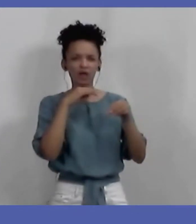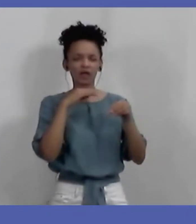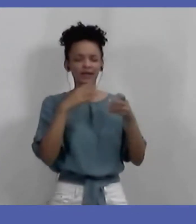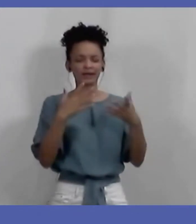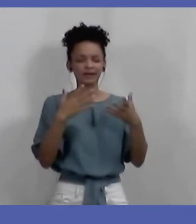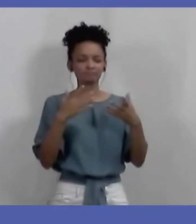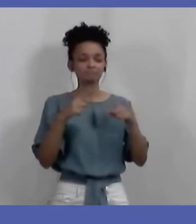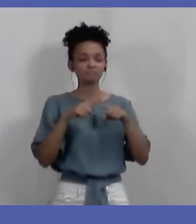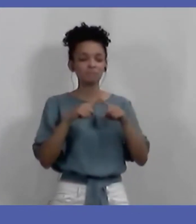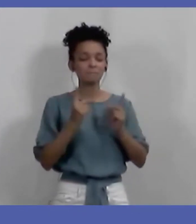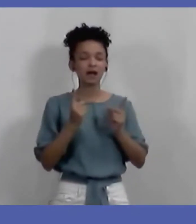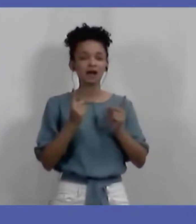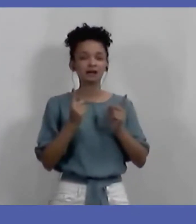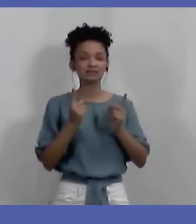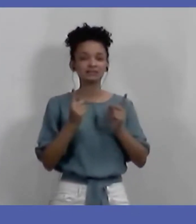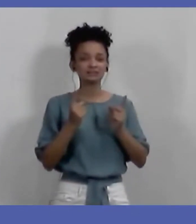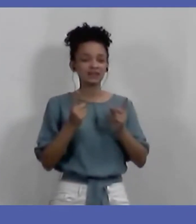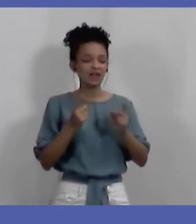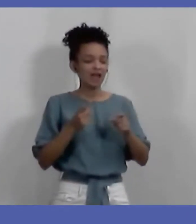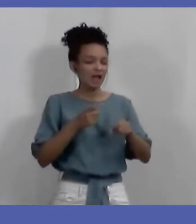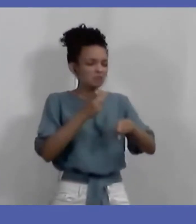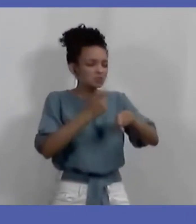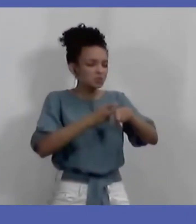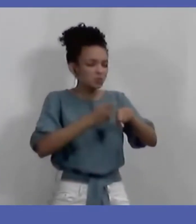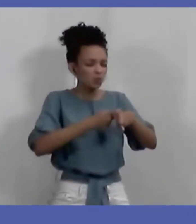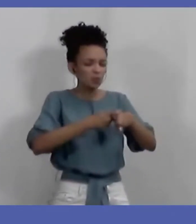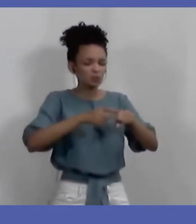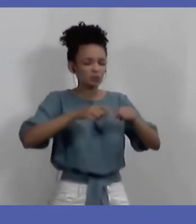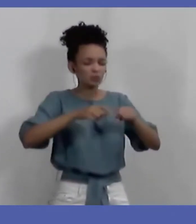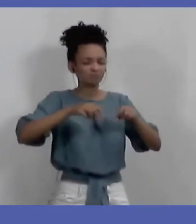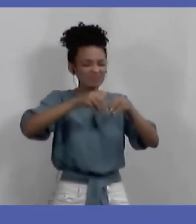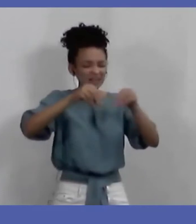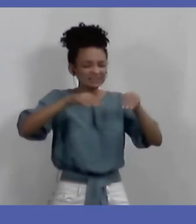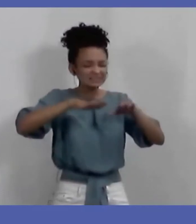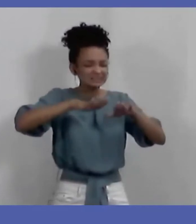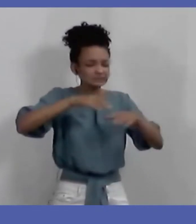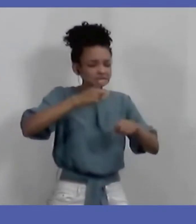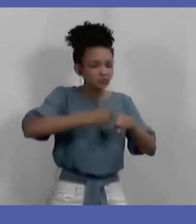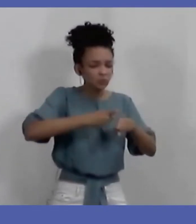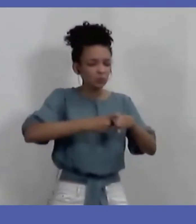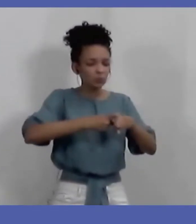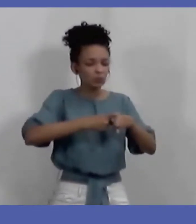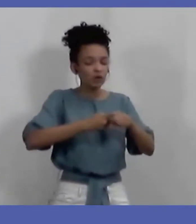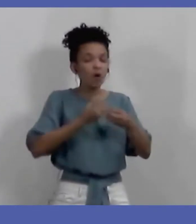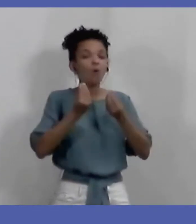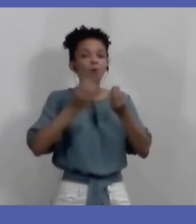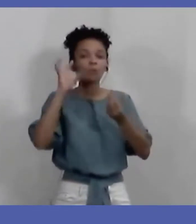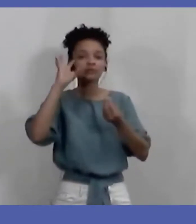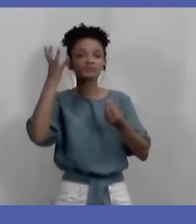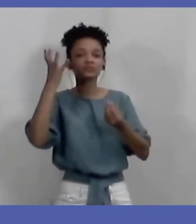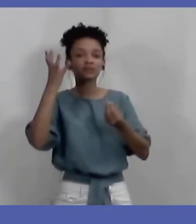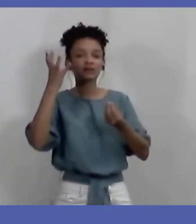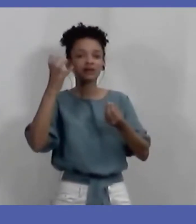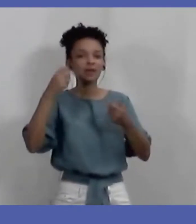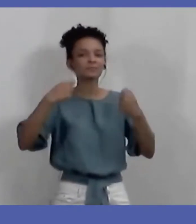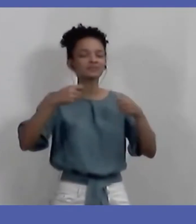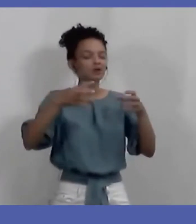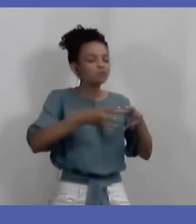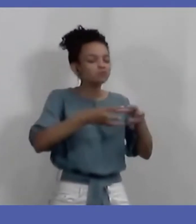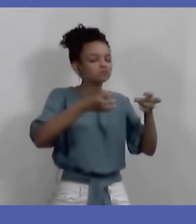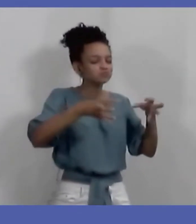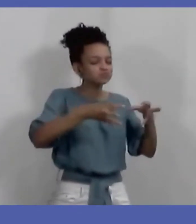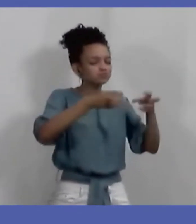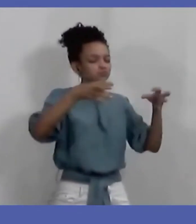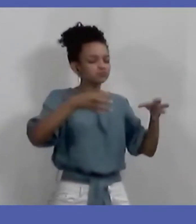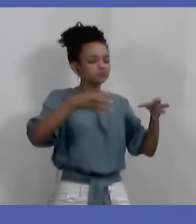É afofar a terra. É tornar a terra mais solta. Aí essa semente penetra, pronto,